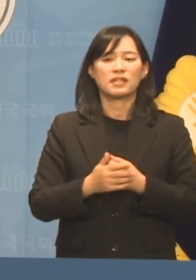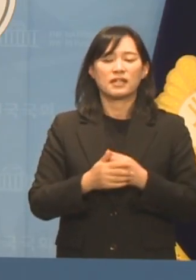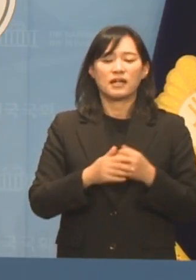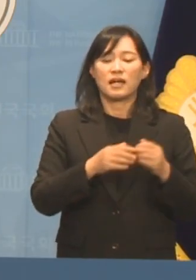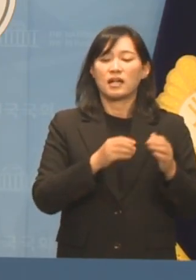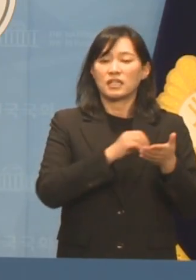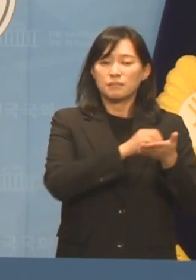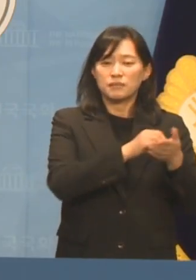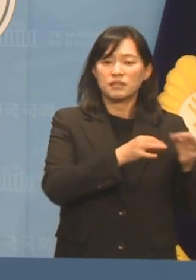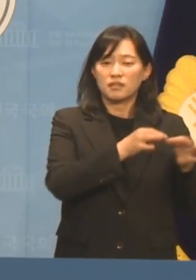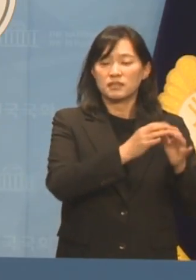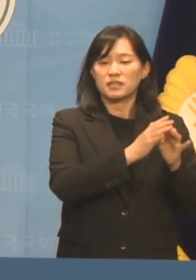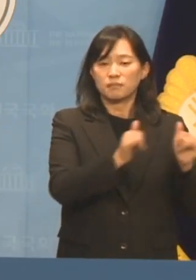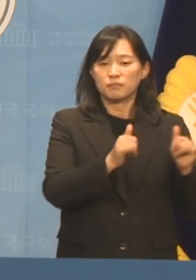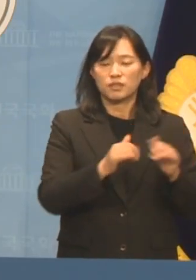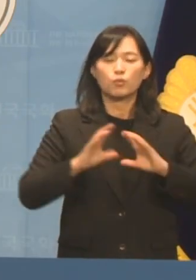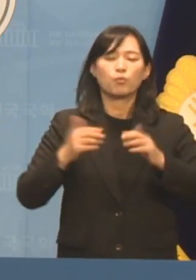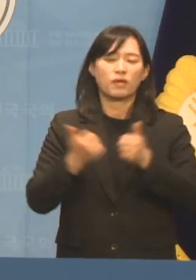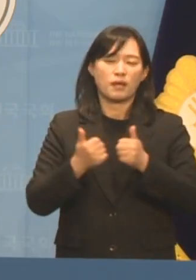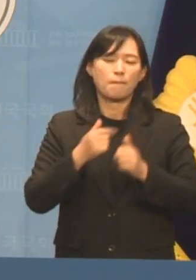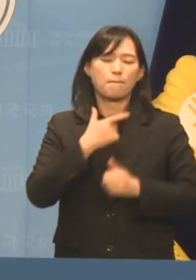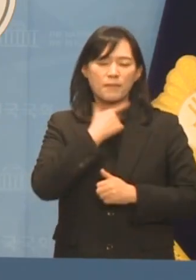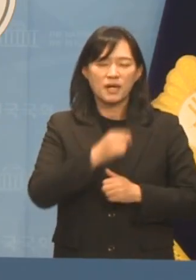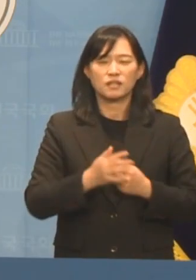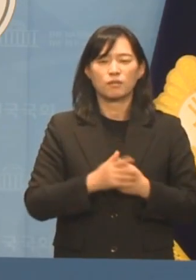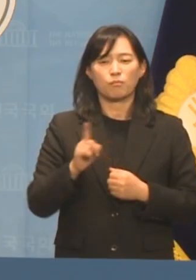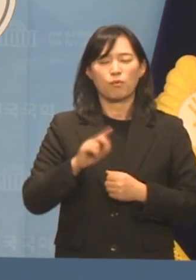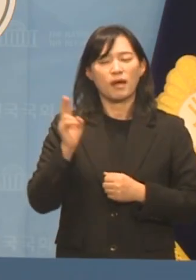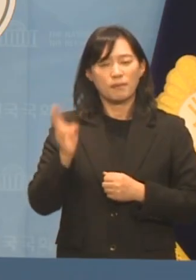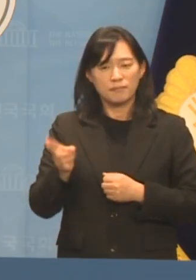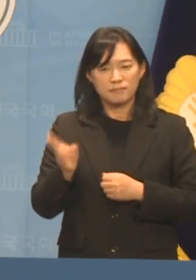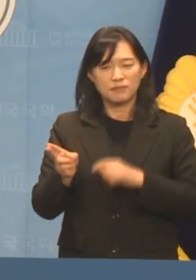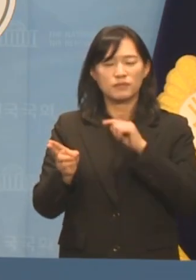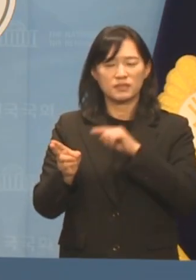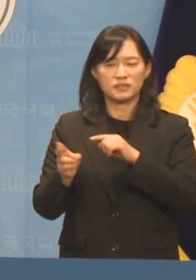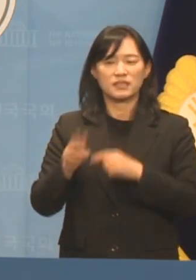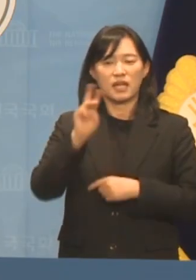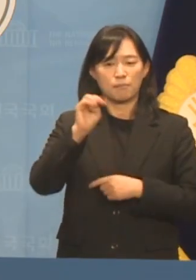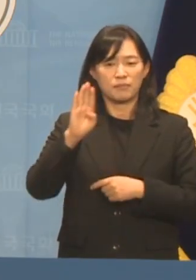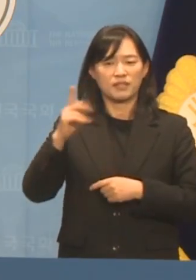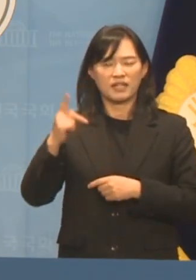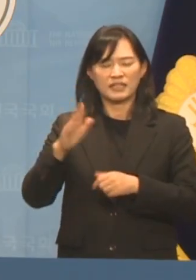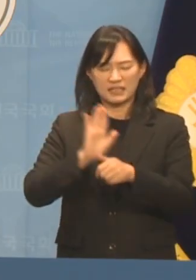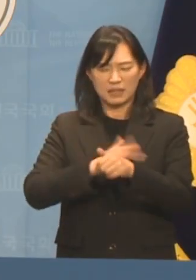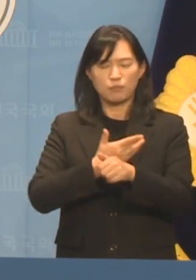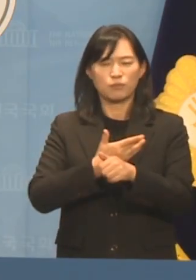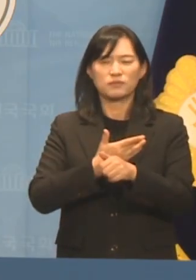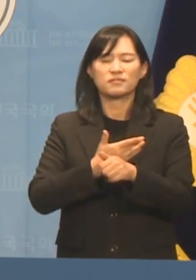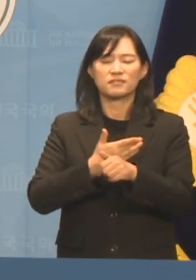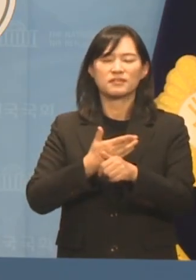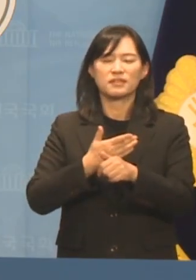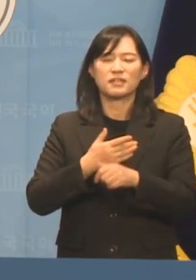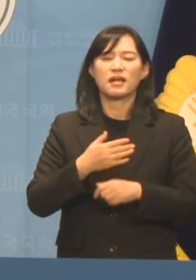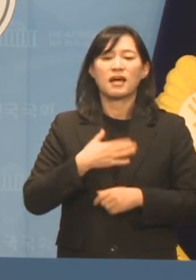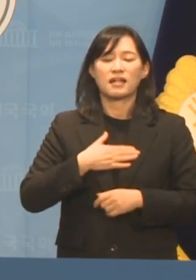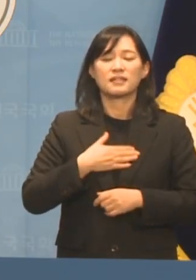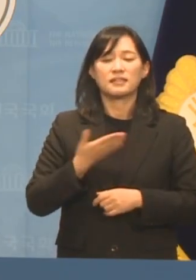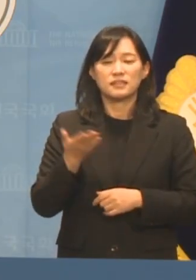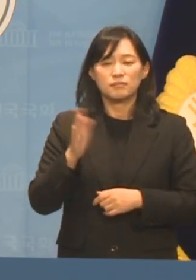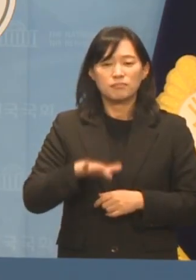우리 국회에 요구하고 있는 것은 홈플러스 MBK의 잘못은 따지되 수많은